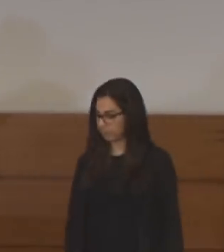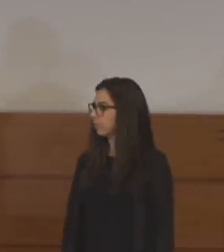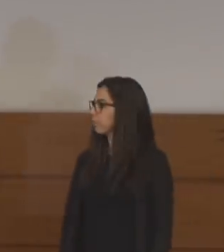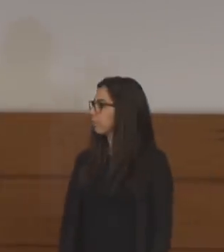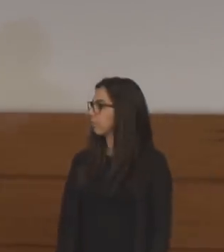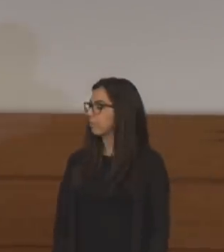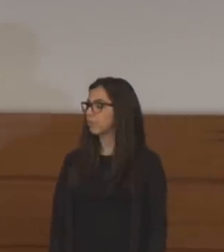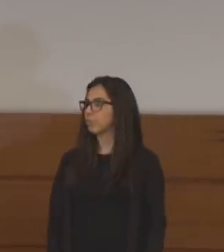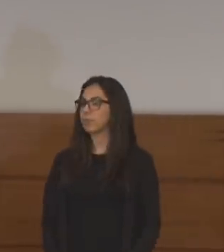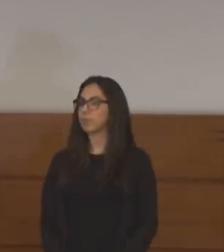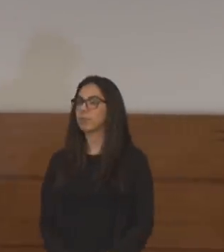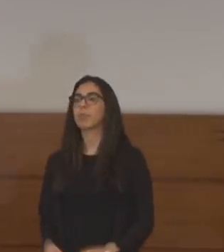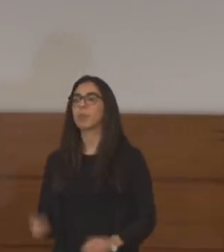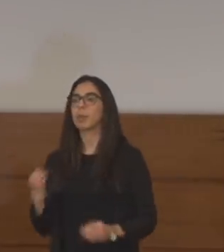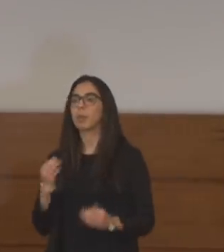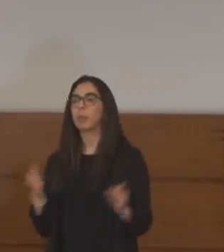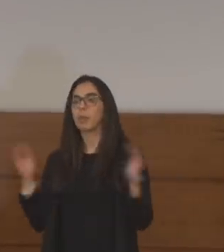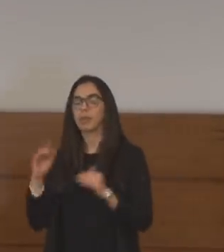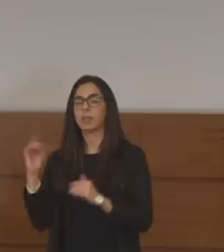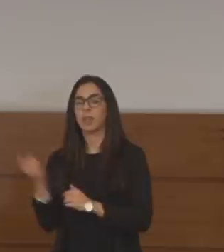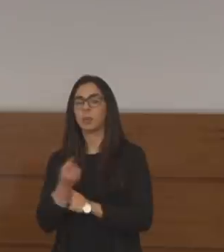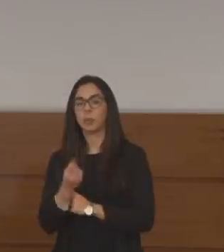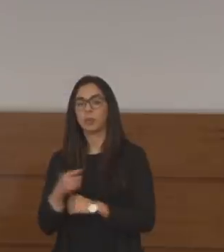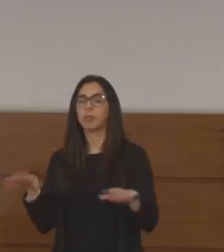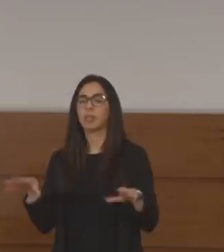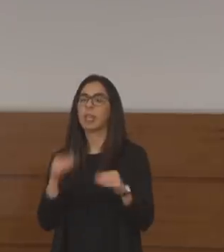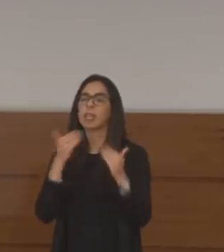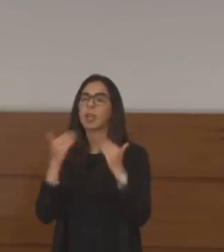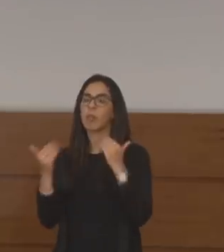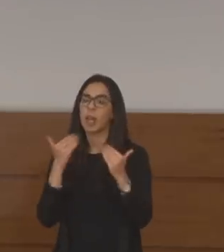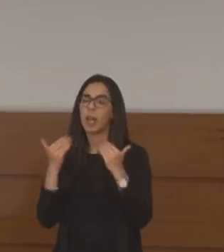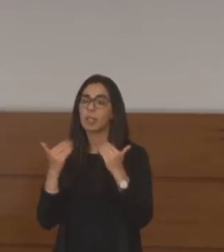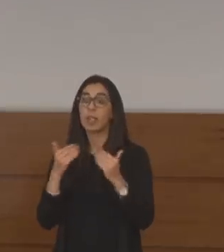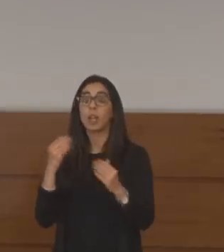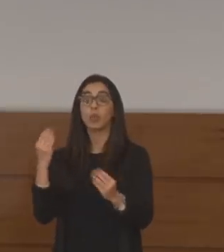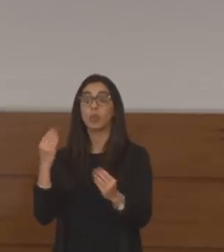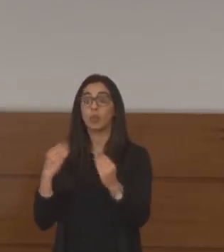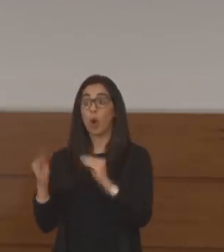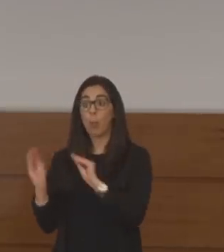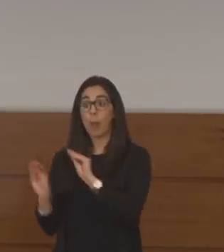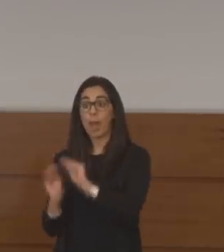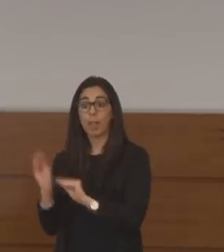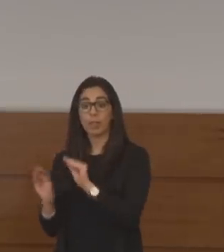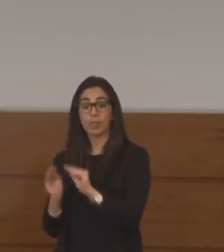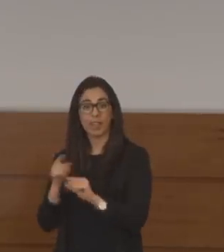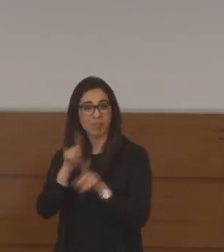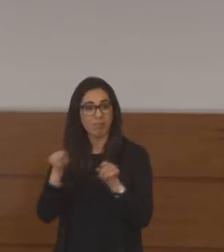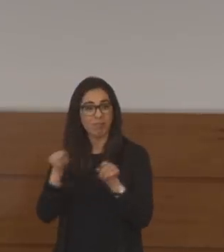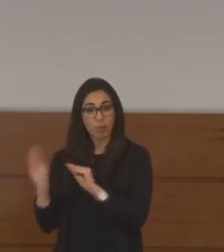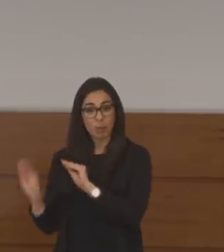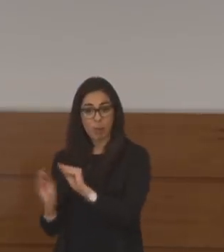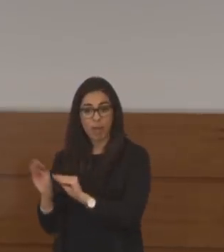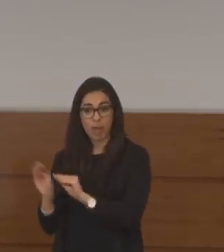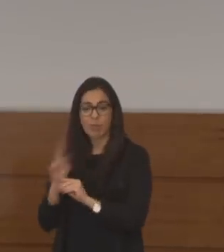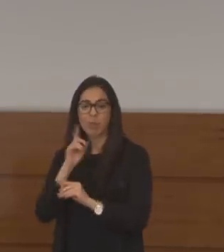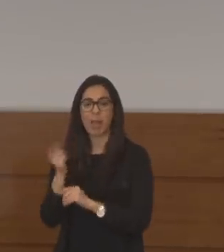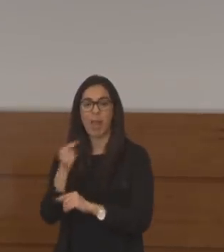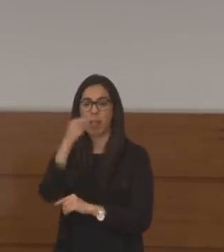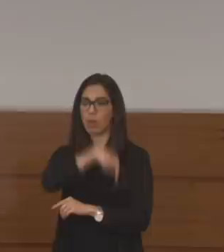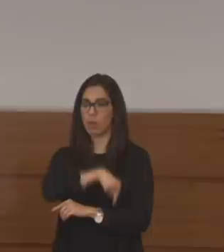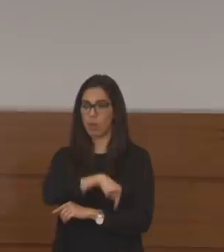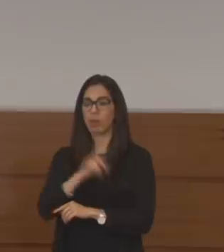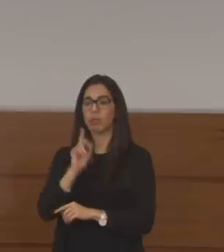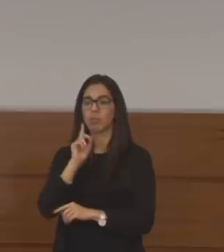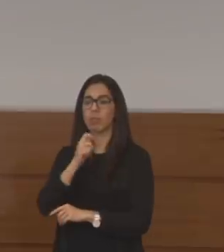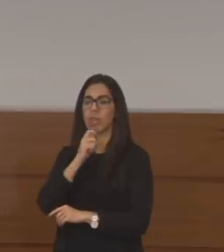buonasera a tutti adesso iniziamo la conferenza per le domande che deve fare domande e chiedere di avvicinarsi qui e le facciamo